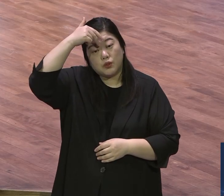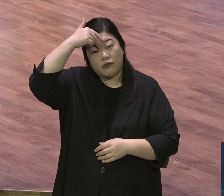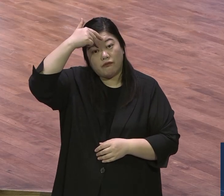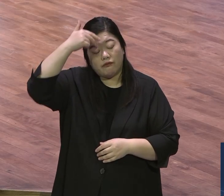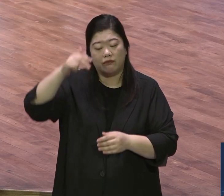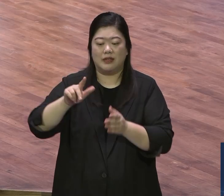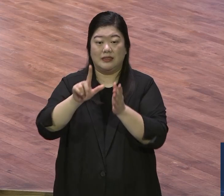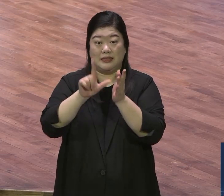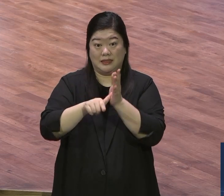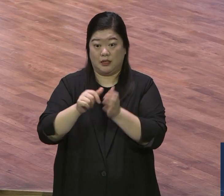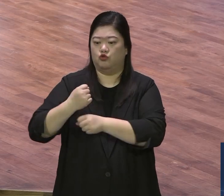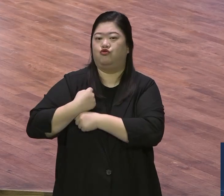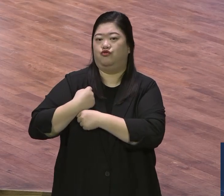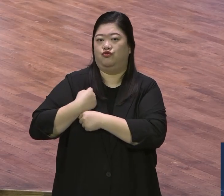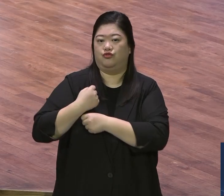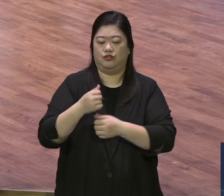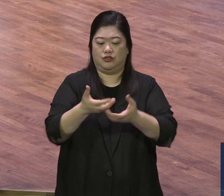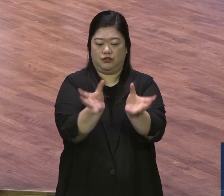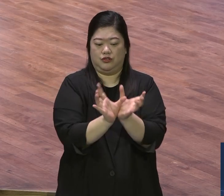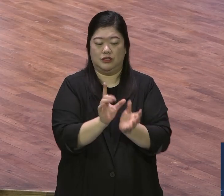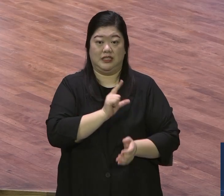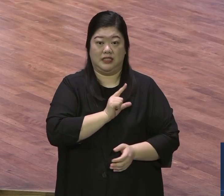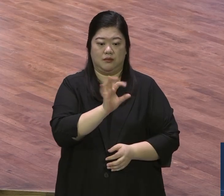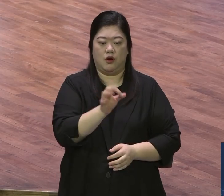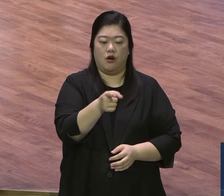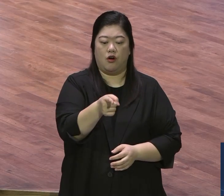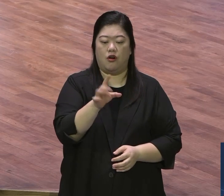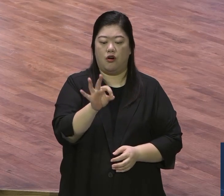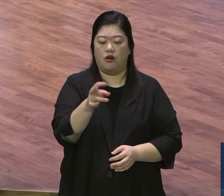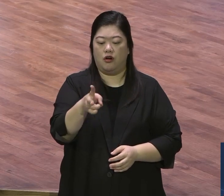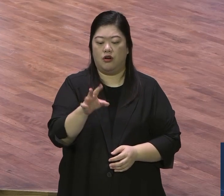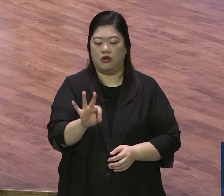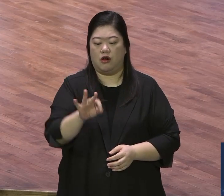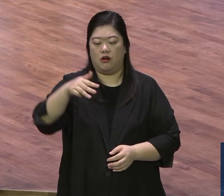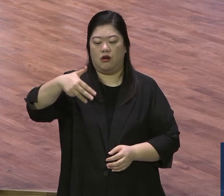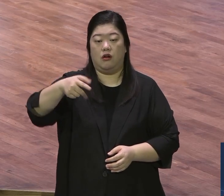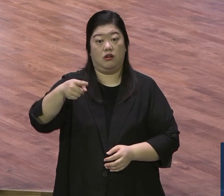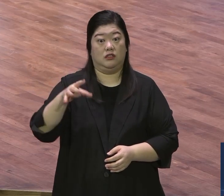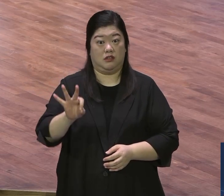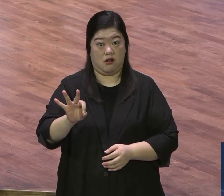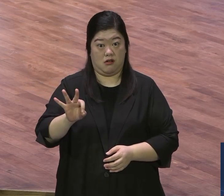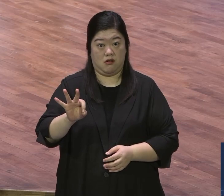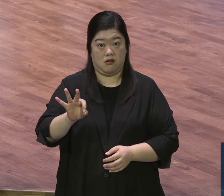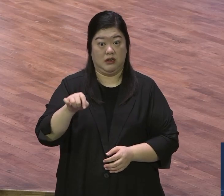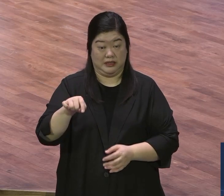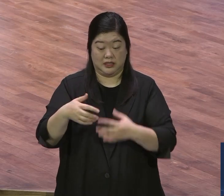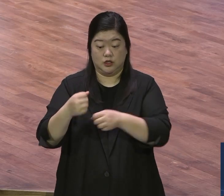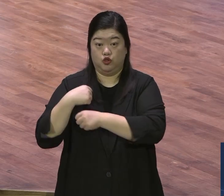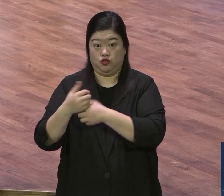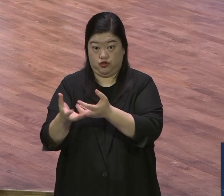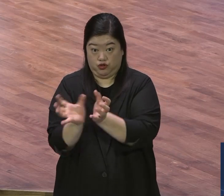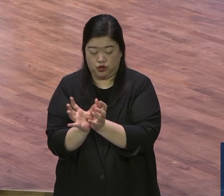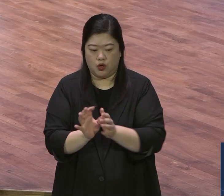이 어영청은 조선시대 왕의 치리부대라서 군대의 기강이 엄격한 정예부대였어요